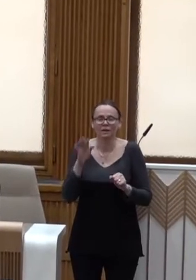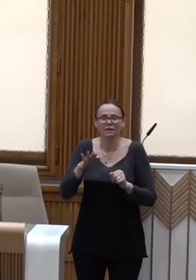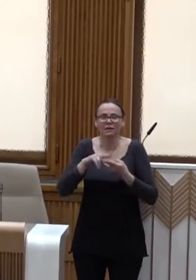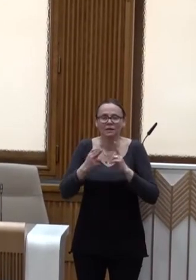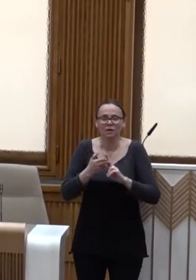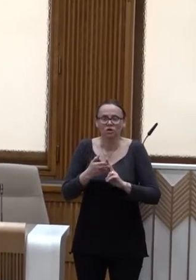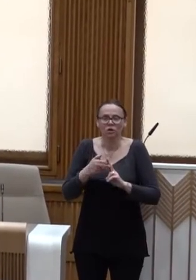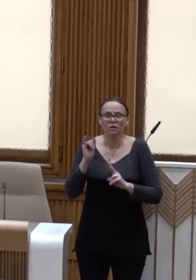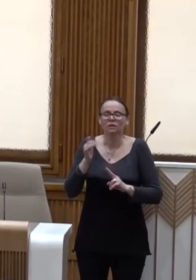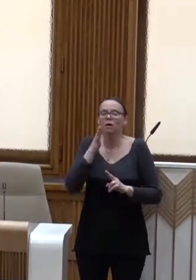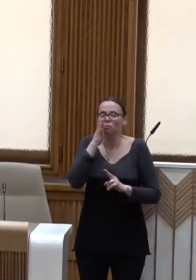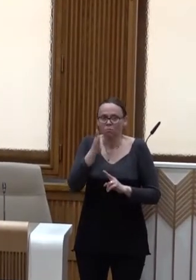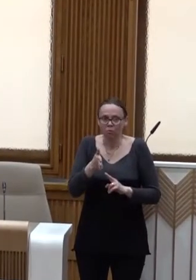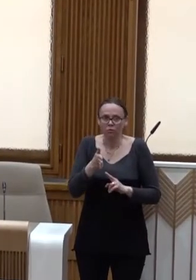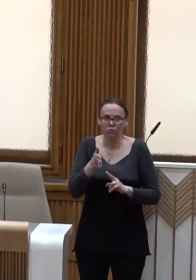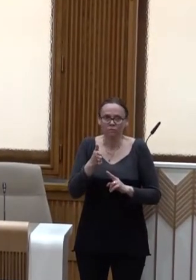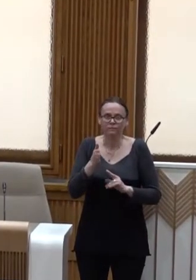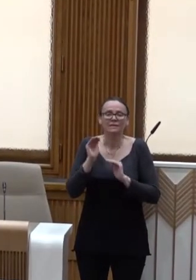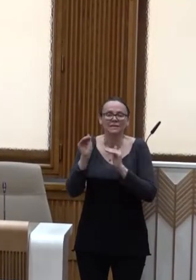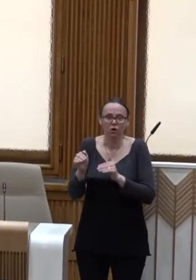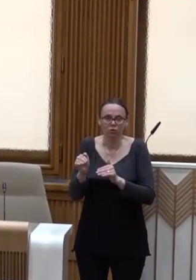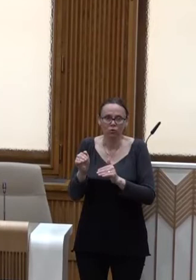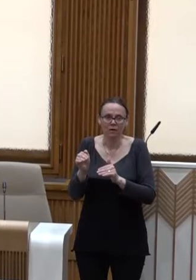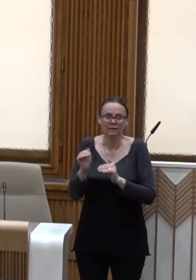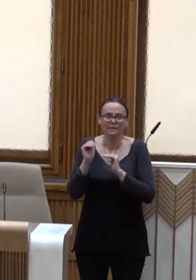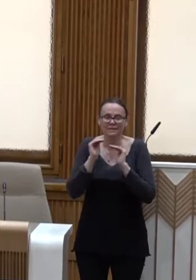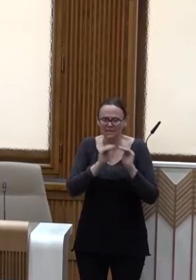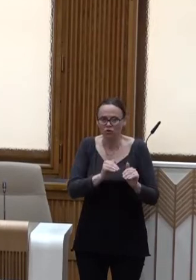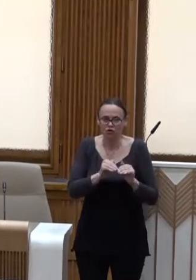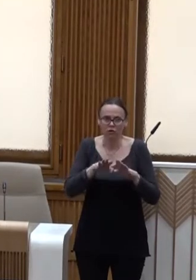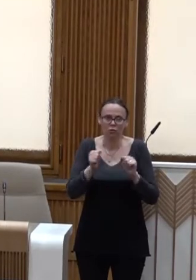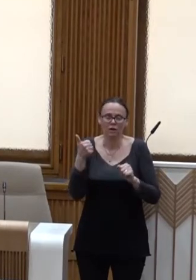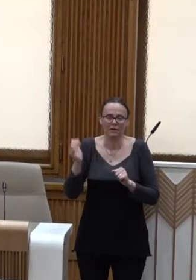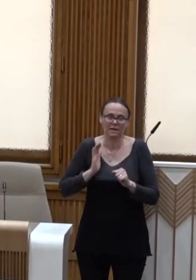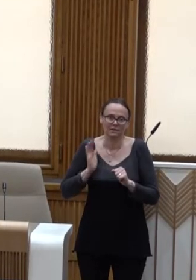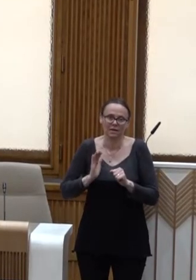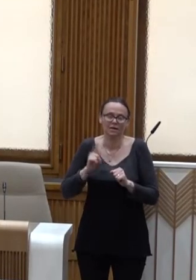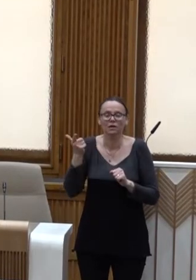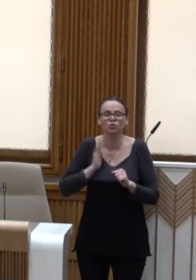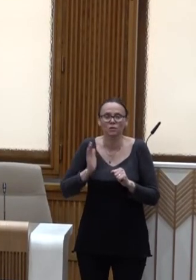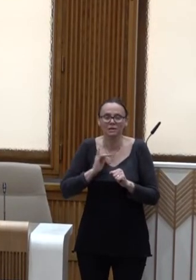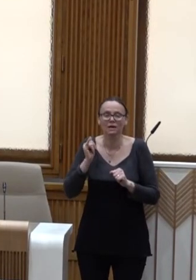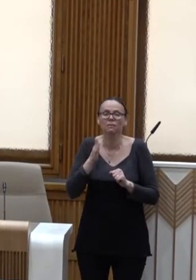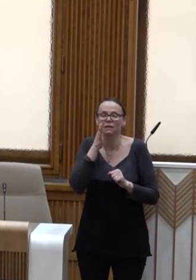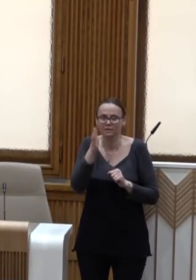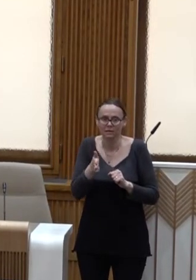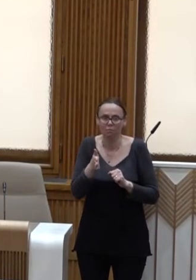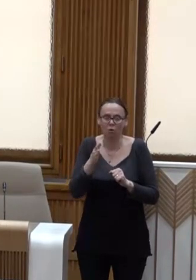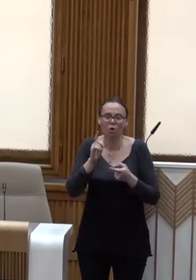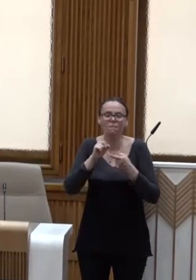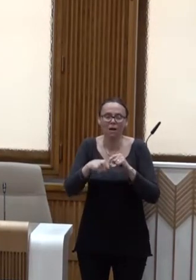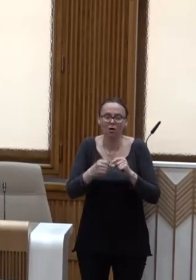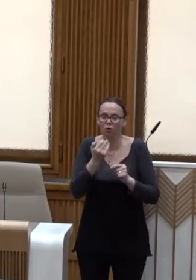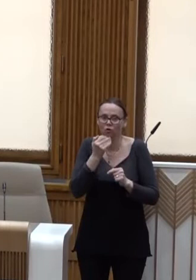način, da bodo zagotovljeni zaščitni ukrepi na eni strani, na drugi strani pa, da se bo blago